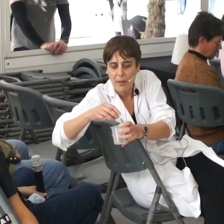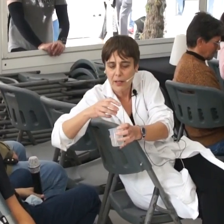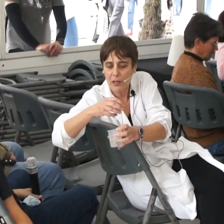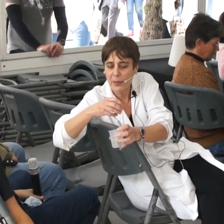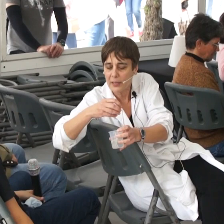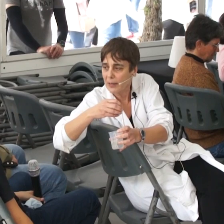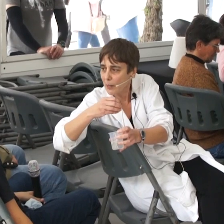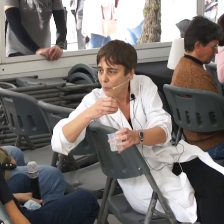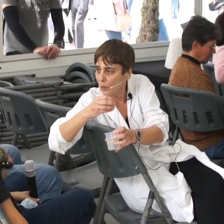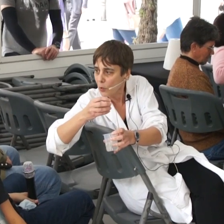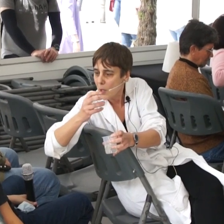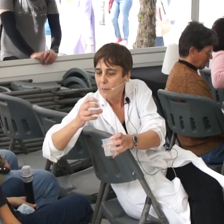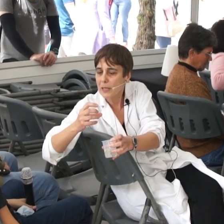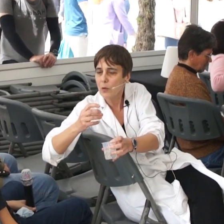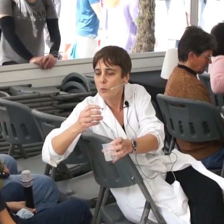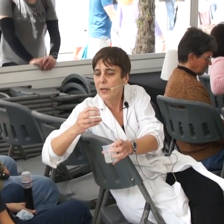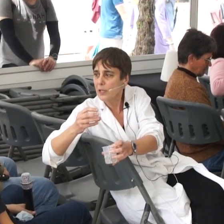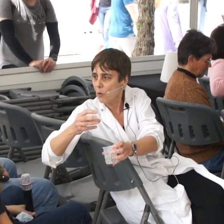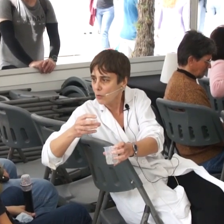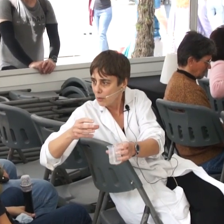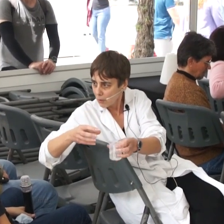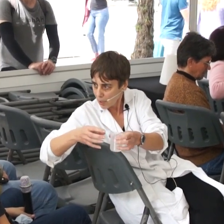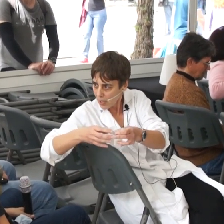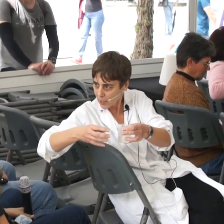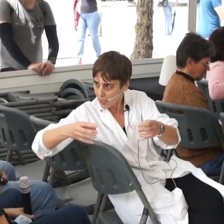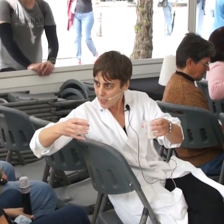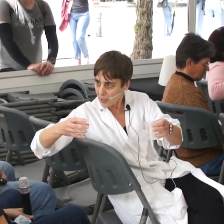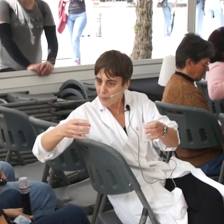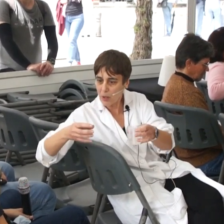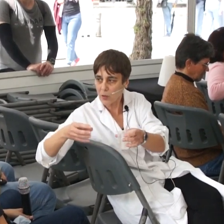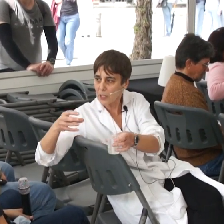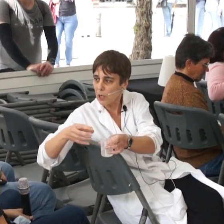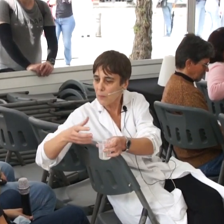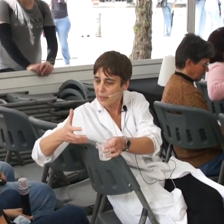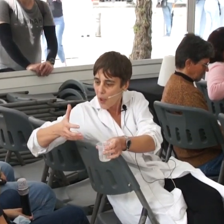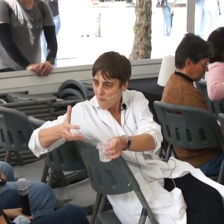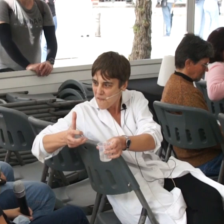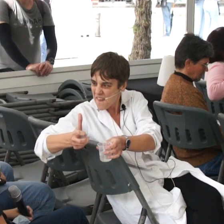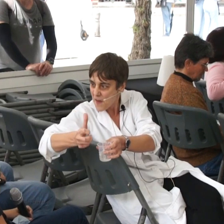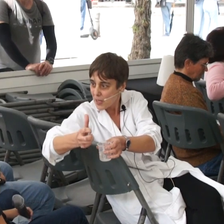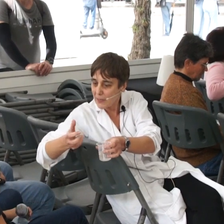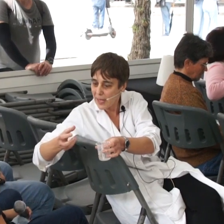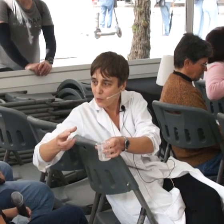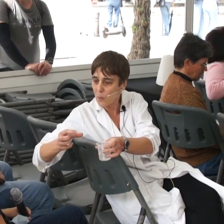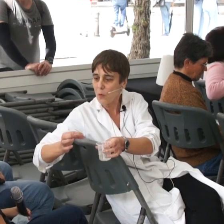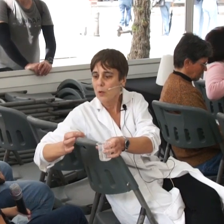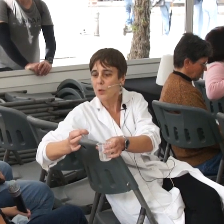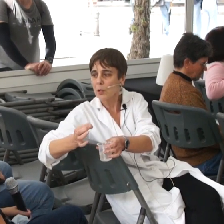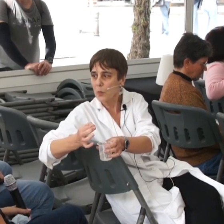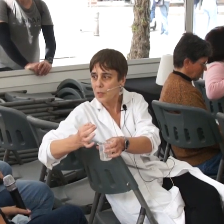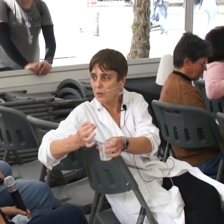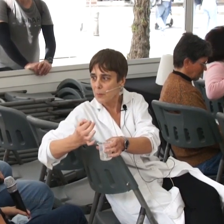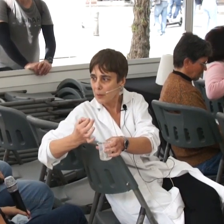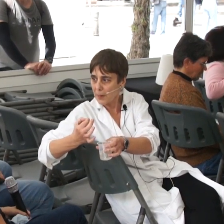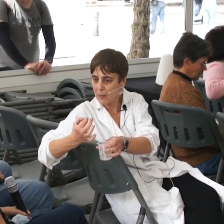sea, que te venga envuelto, mételo en un jeringón, en la jeringa de estas más gorditas, los metes y verás cómo todo